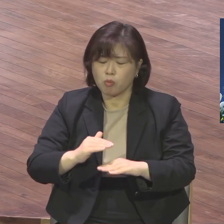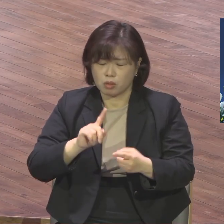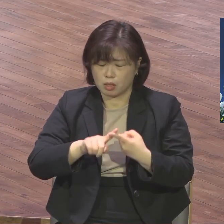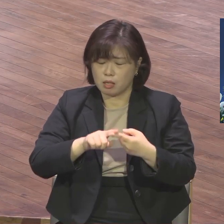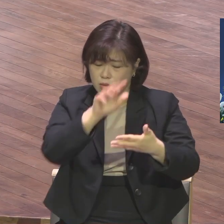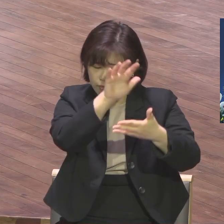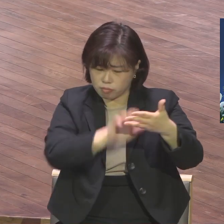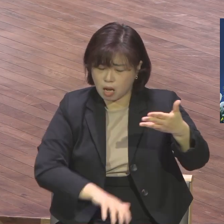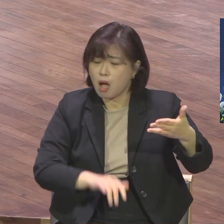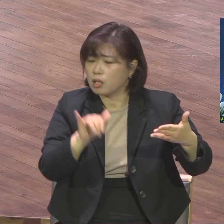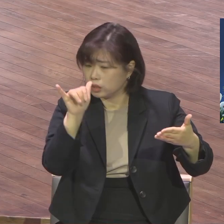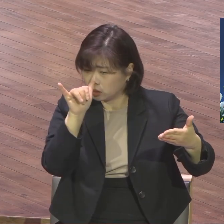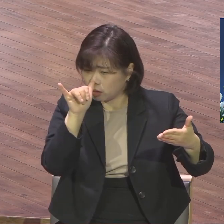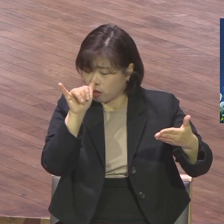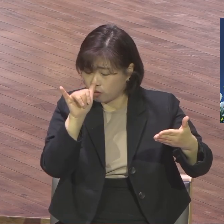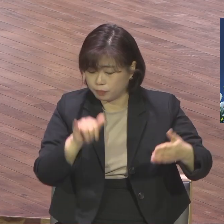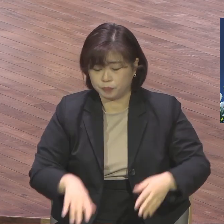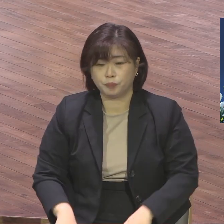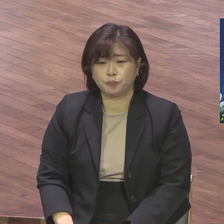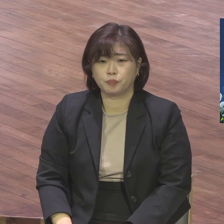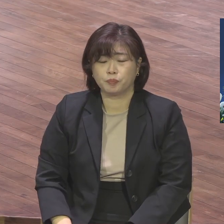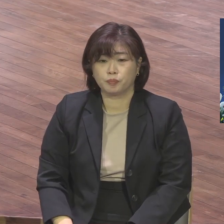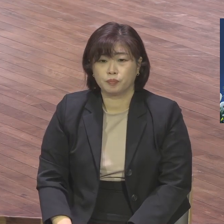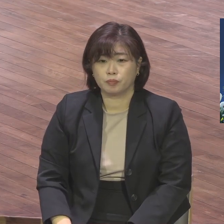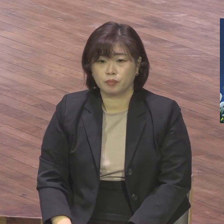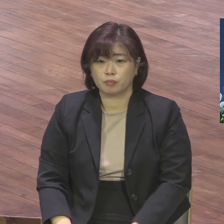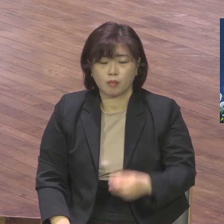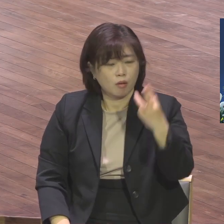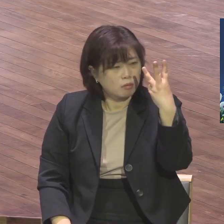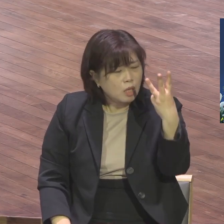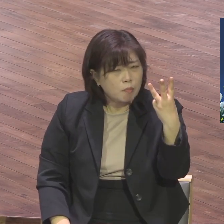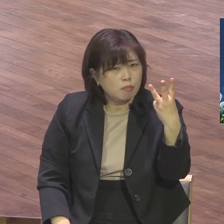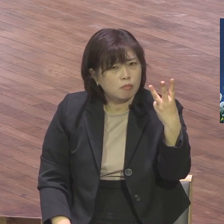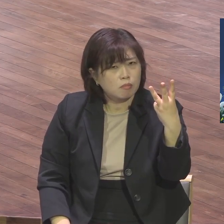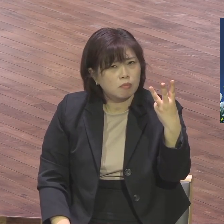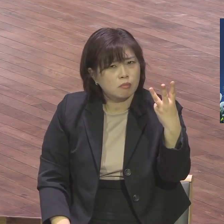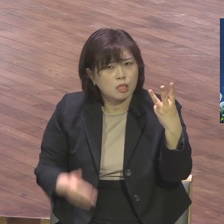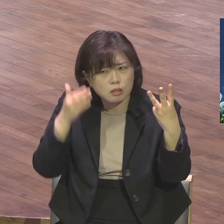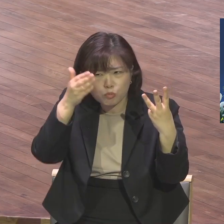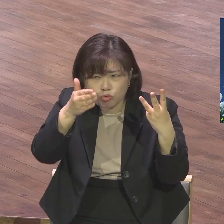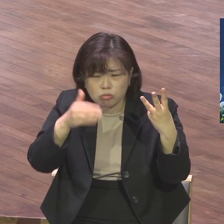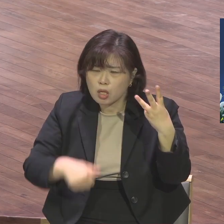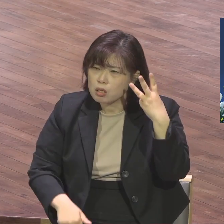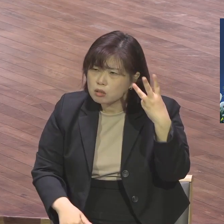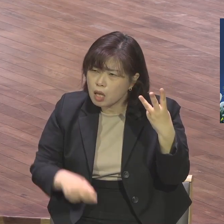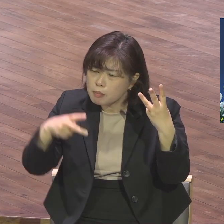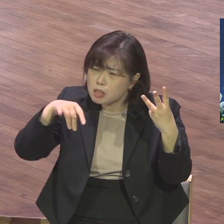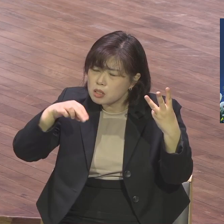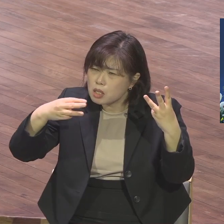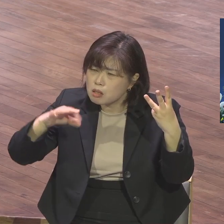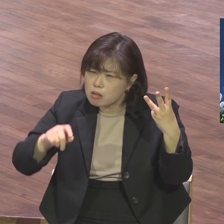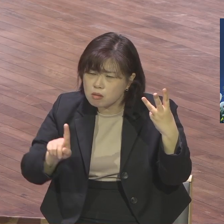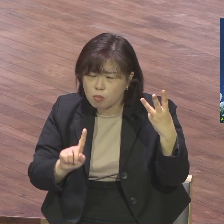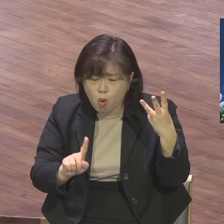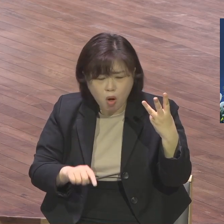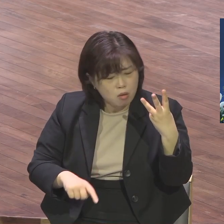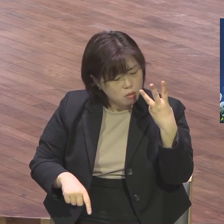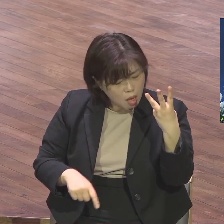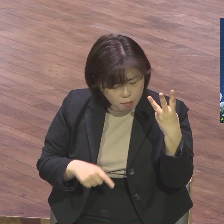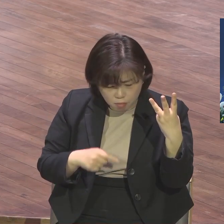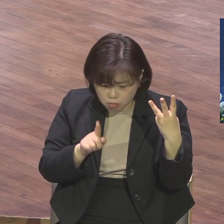것들을 매주 주보에 실어줄 거니까 그거 잡고 기도하면 돼요. 3집중은 아침, 낮,